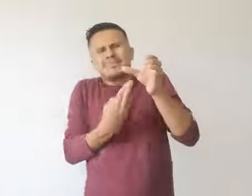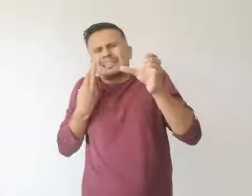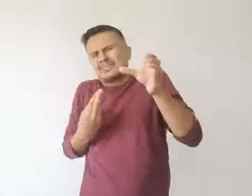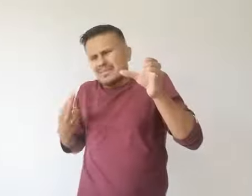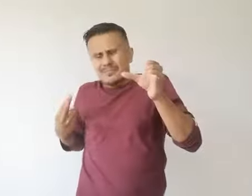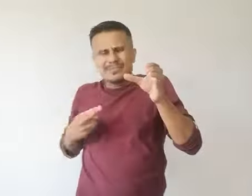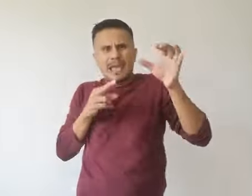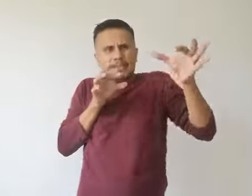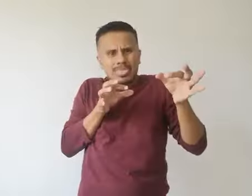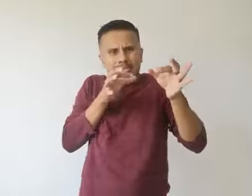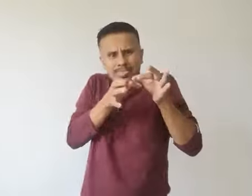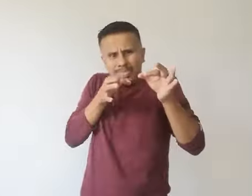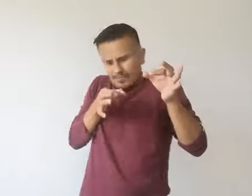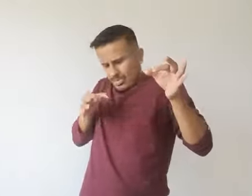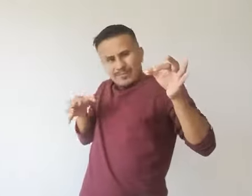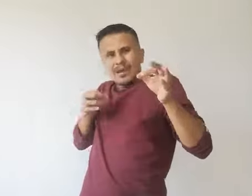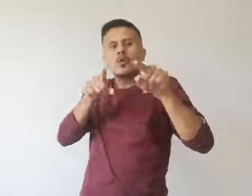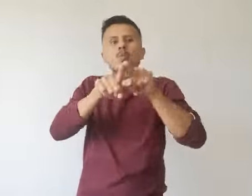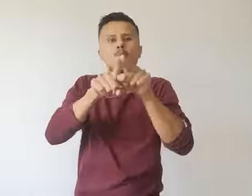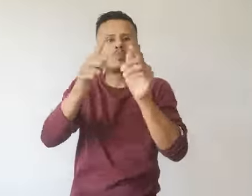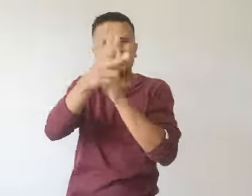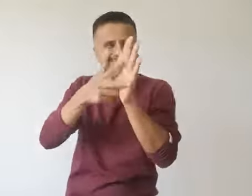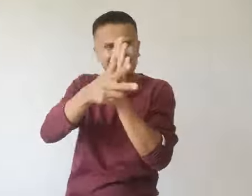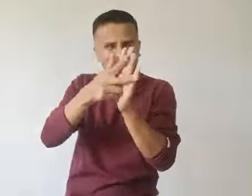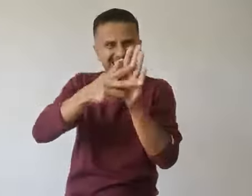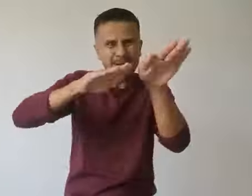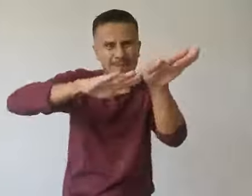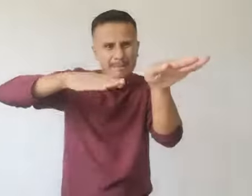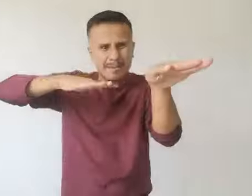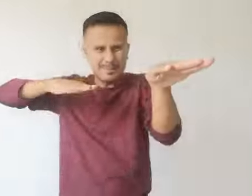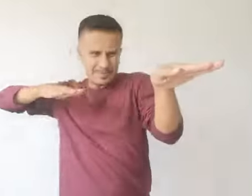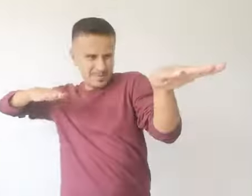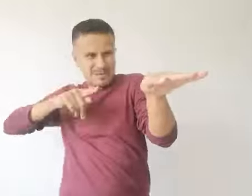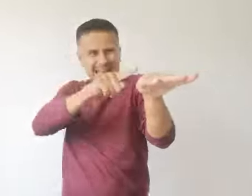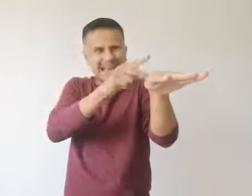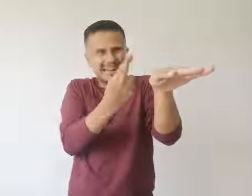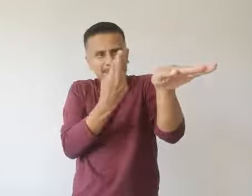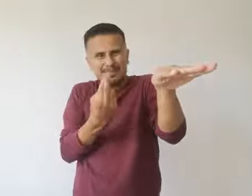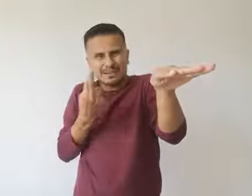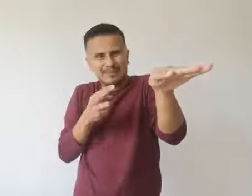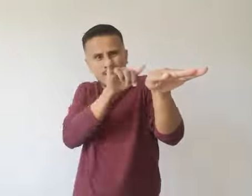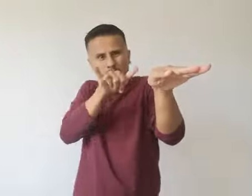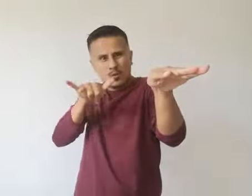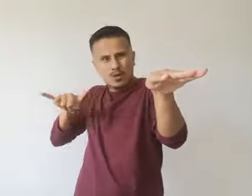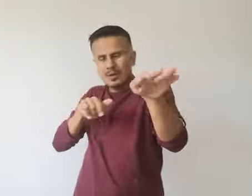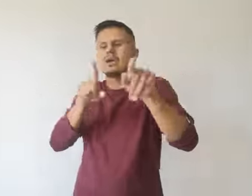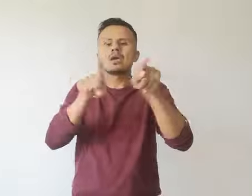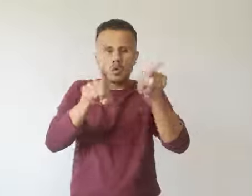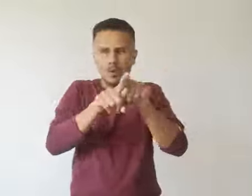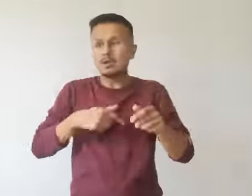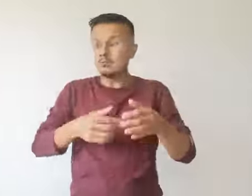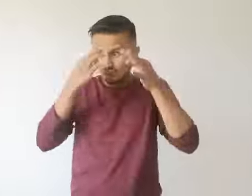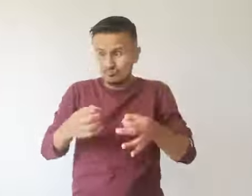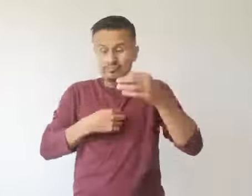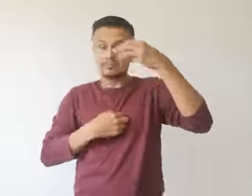detrás de otro, como los vagones de un red. Cada uno de estos nucleótidos, a su vez, están formados por tres partes. Un grupo